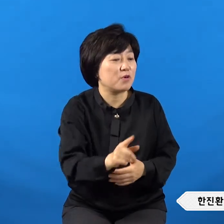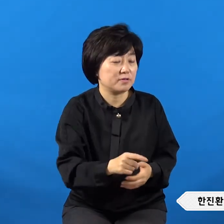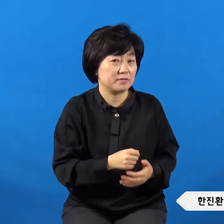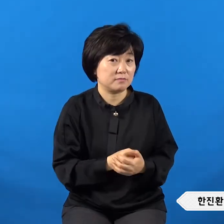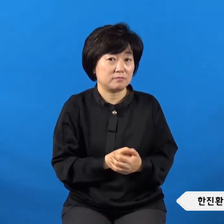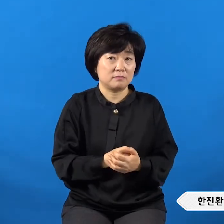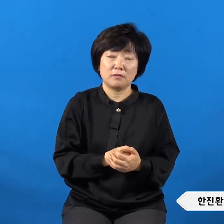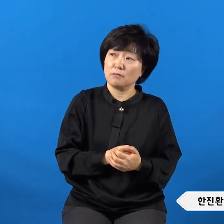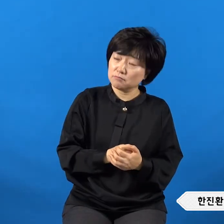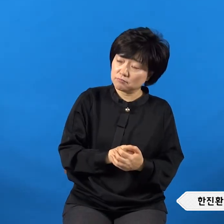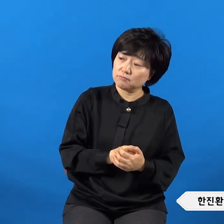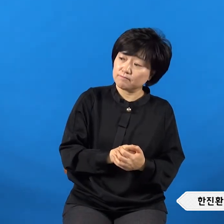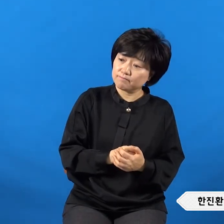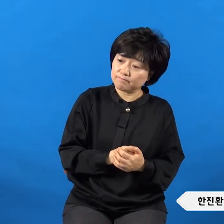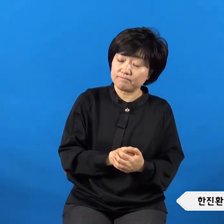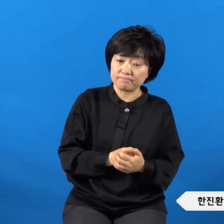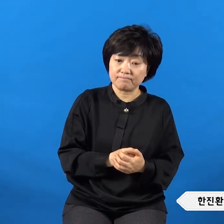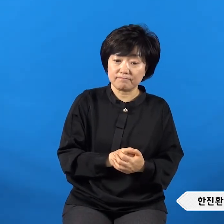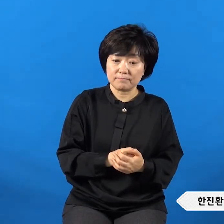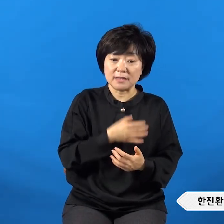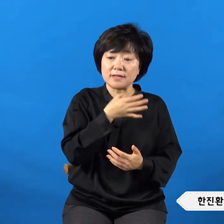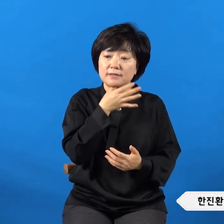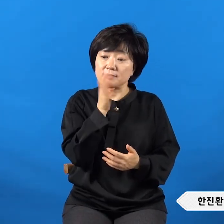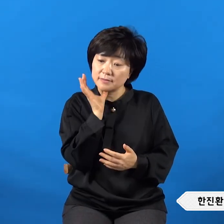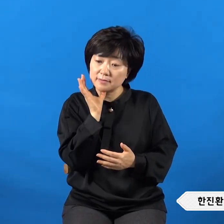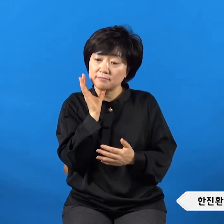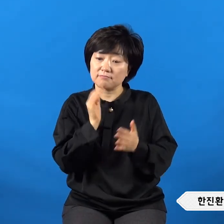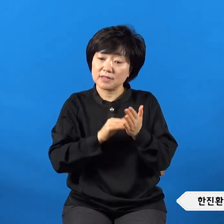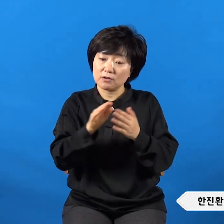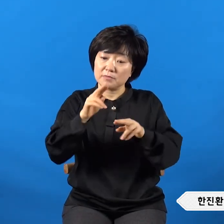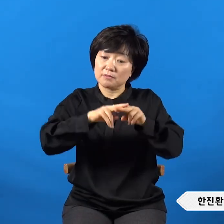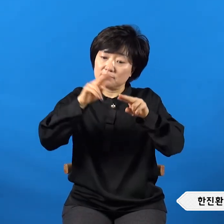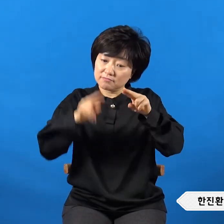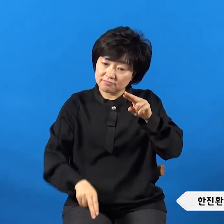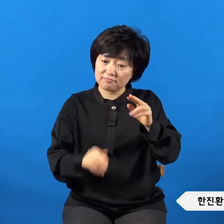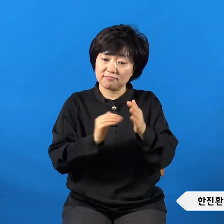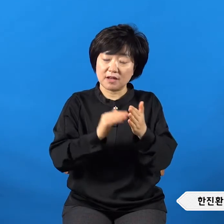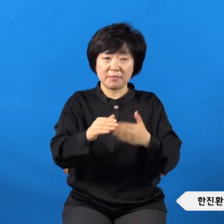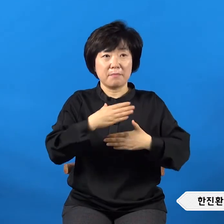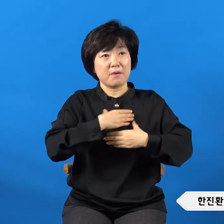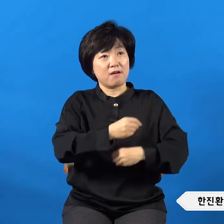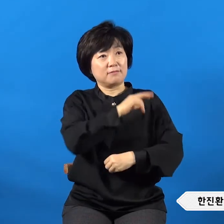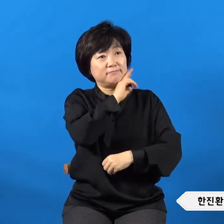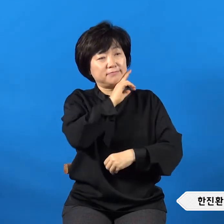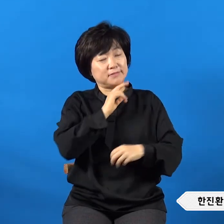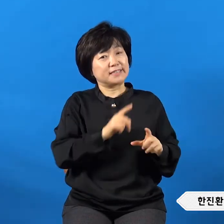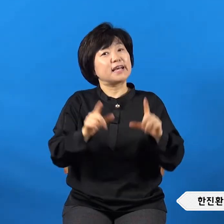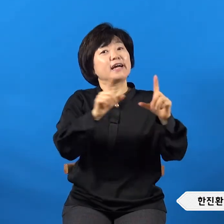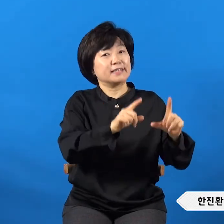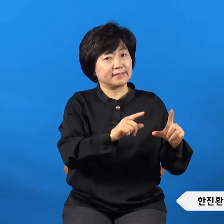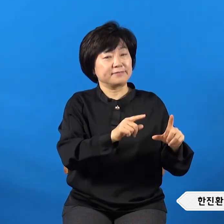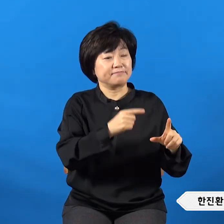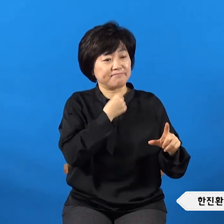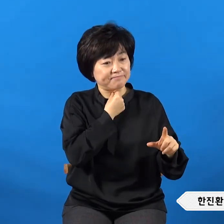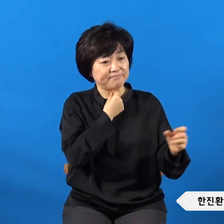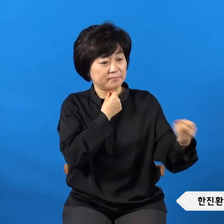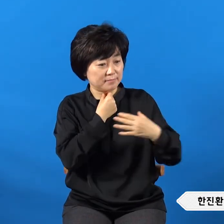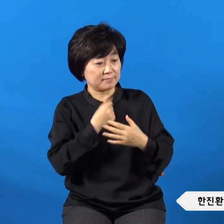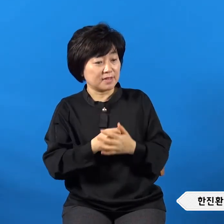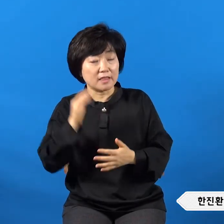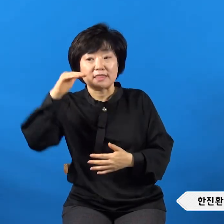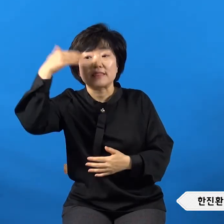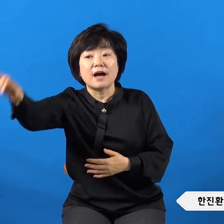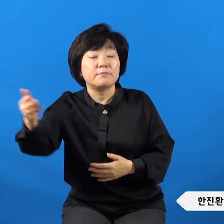되지? 했더니 그러면 이제 여생을 은퇴를 해서 안락하게 살 거라고 합니다. 그 다음에는